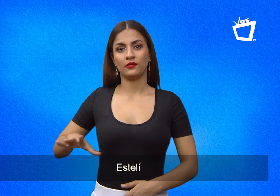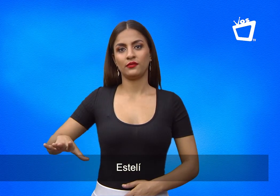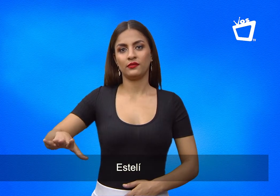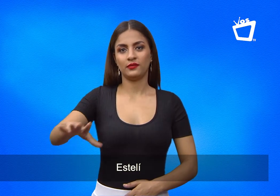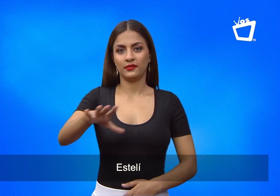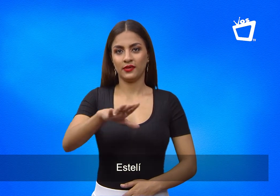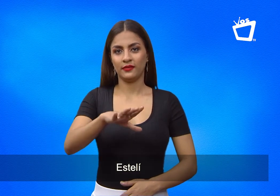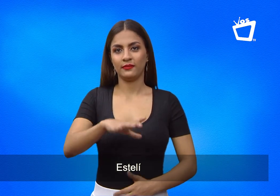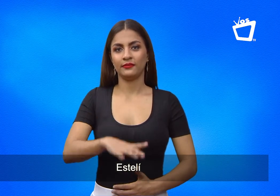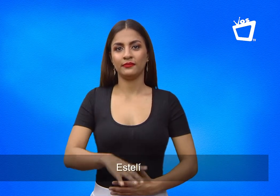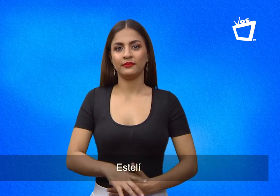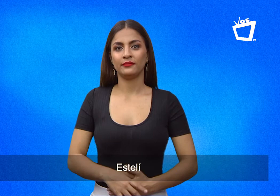Estelí.